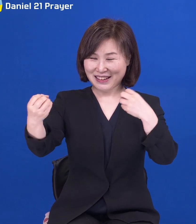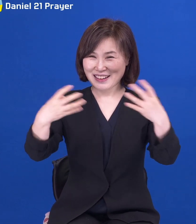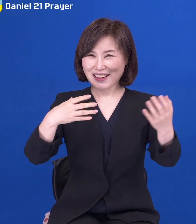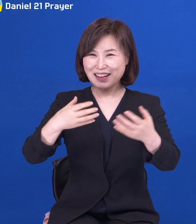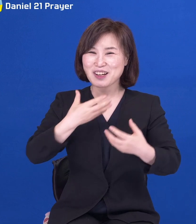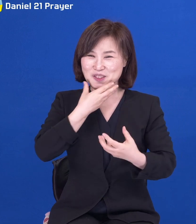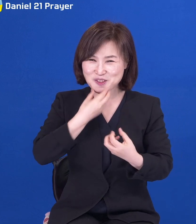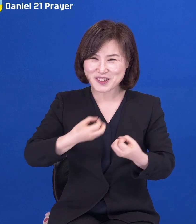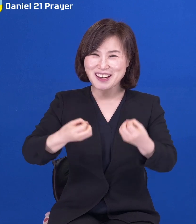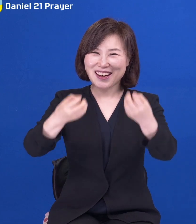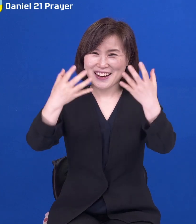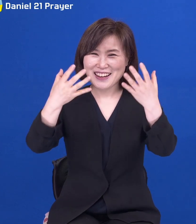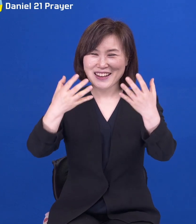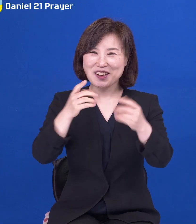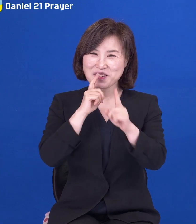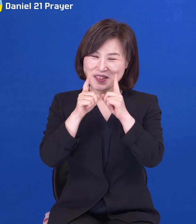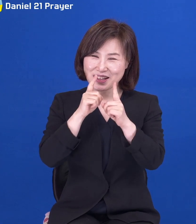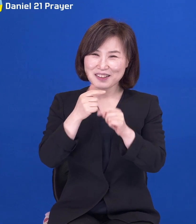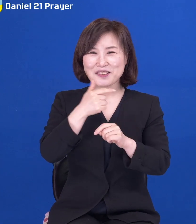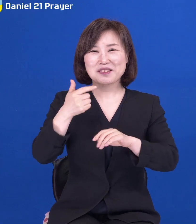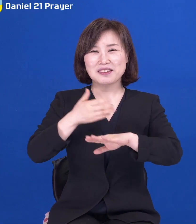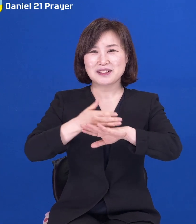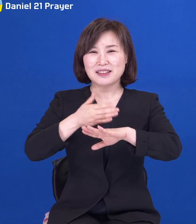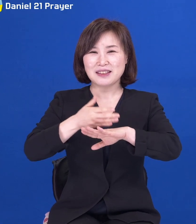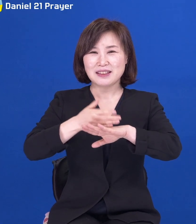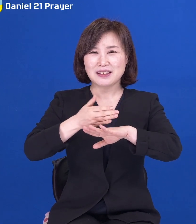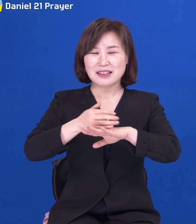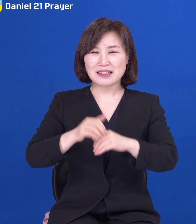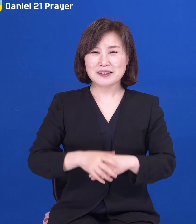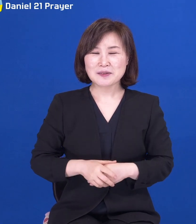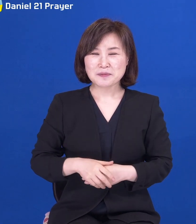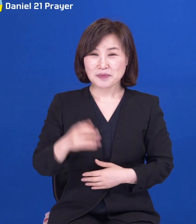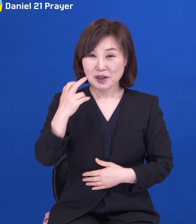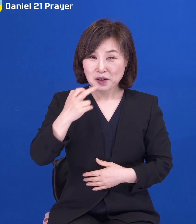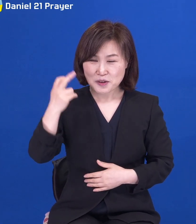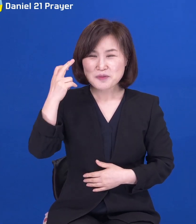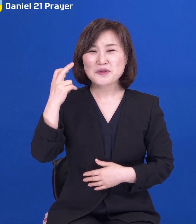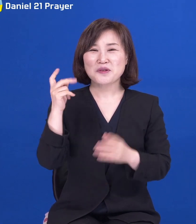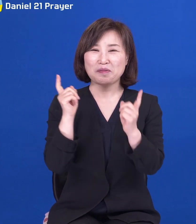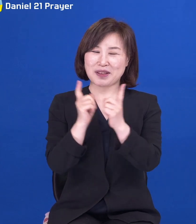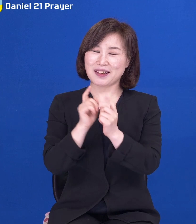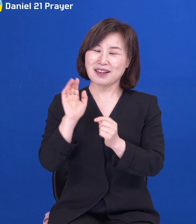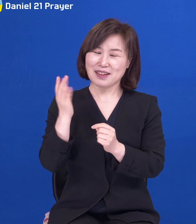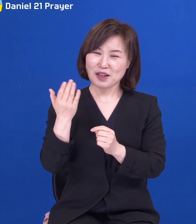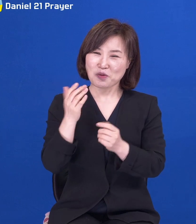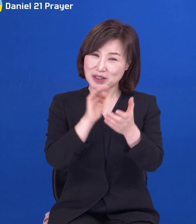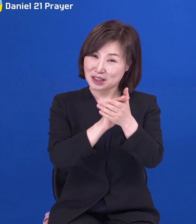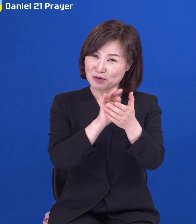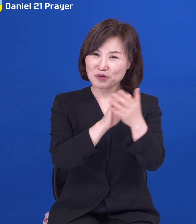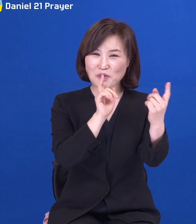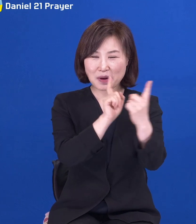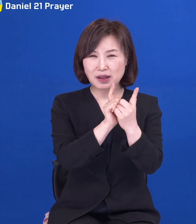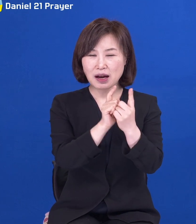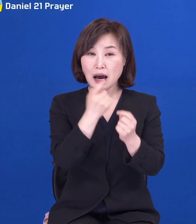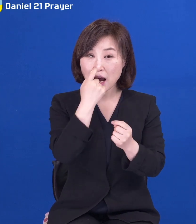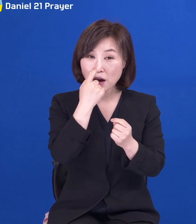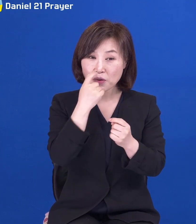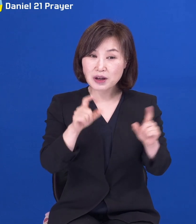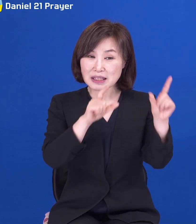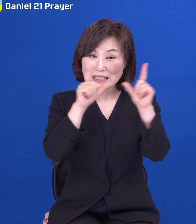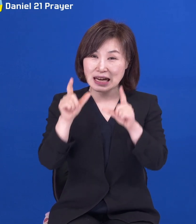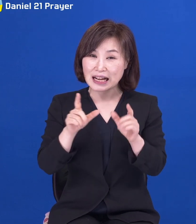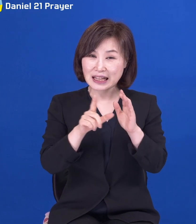참 감사하게도 그래 그 형님도 보고 그 친구도 보고 있어요. 그 친구는 저하고 학원 생활할 때 짜게